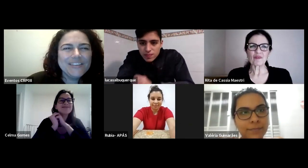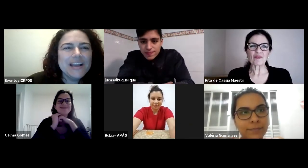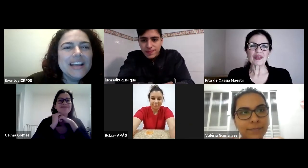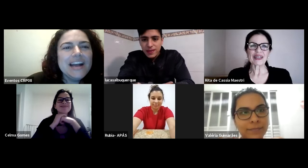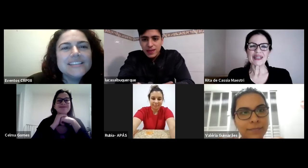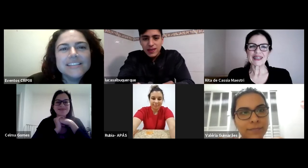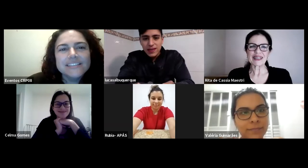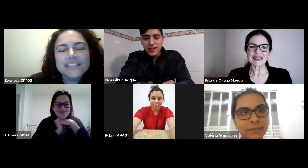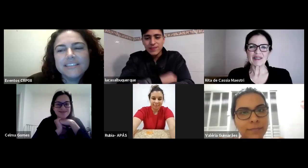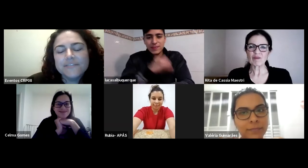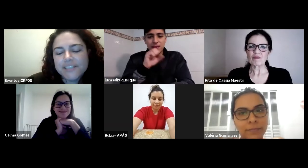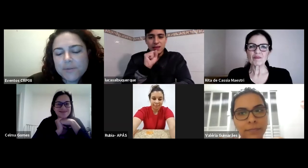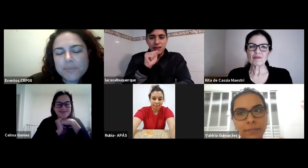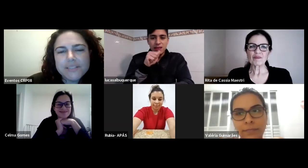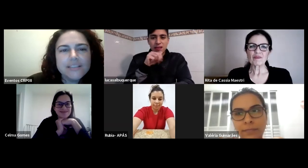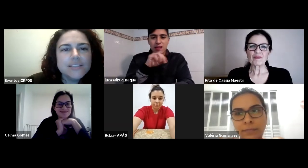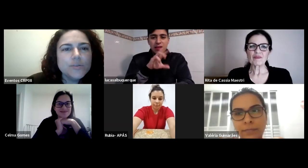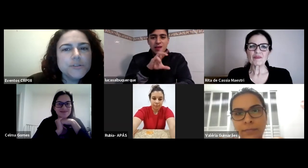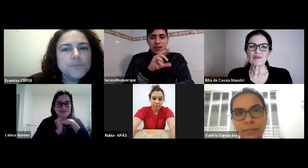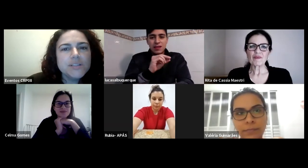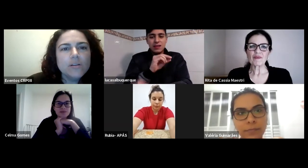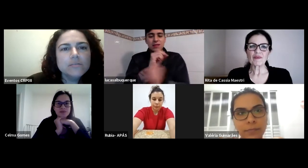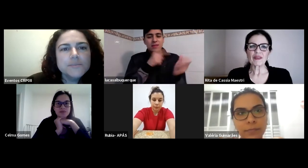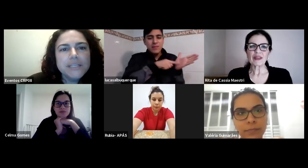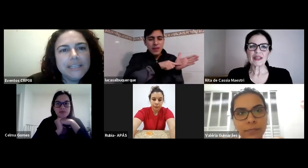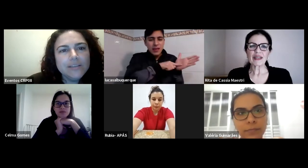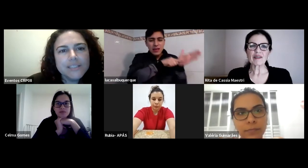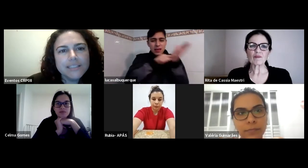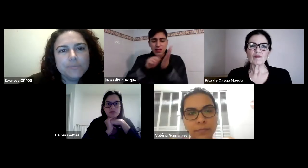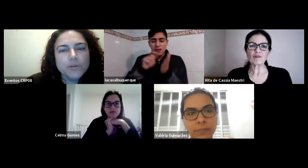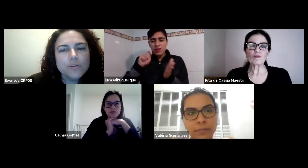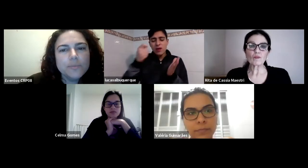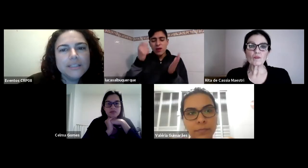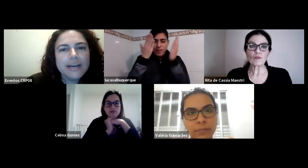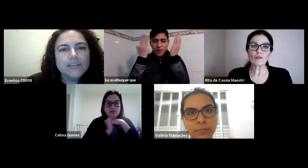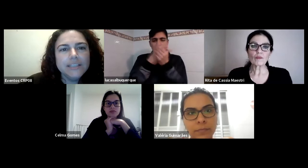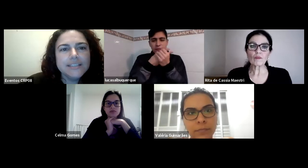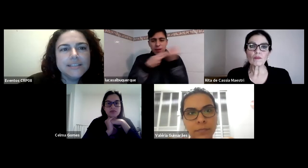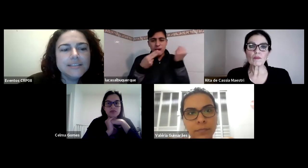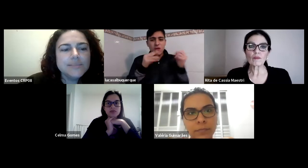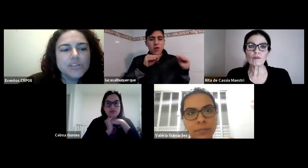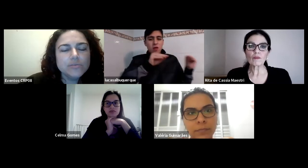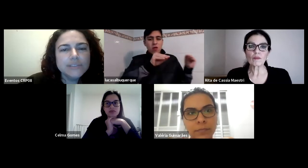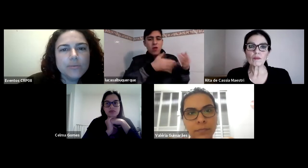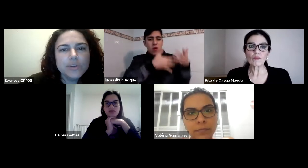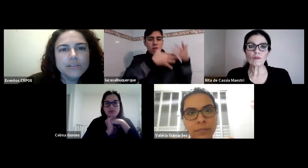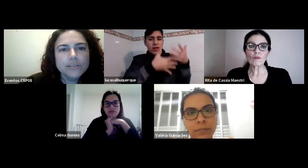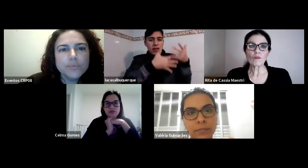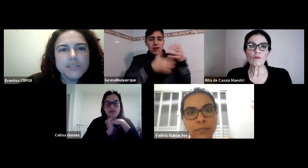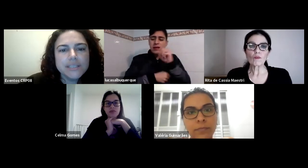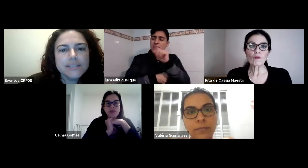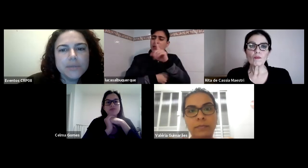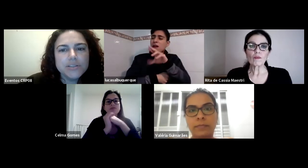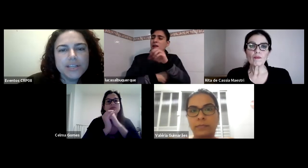Obrigada, Rubem. A Sandra está fazendo uma pesquisa sobre os psicólogos bilíngues, até botou um comentário ali, né? Sandra, você podia contar um pouquinho